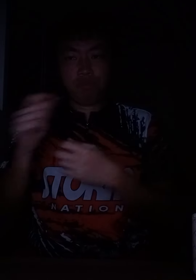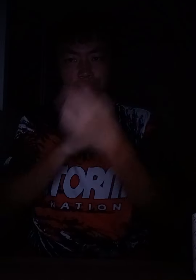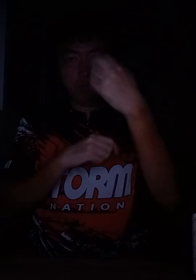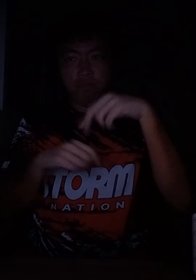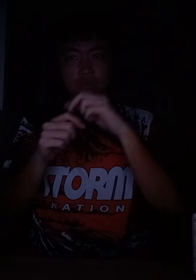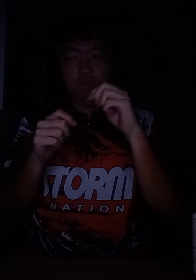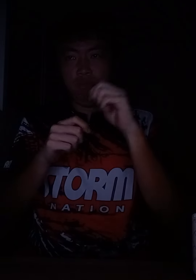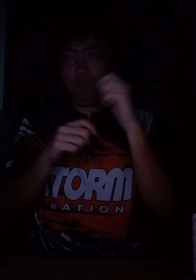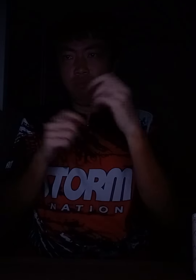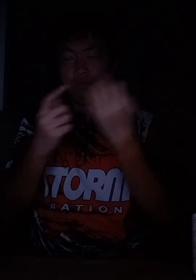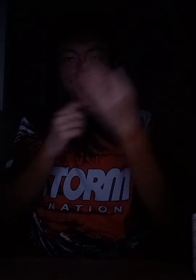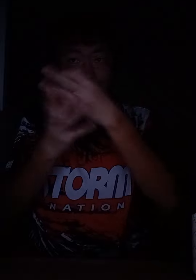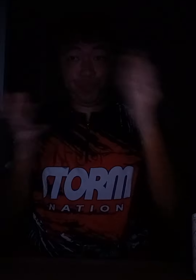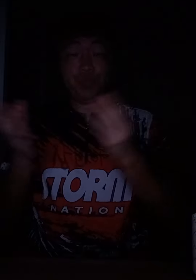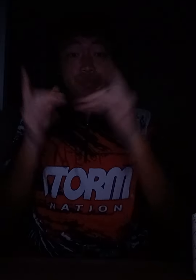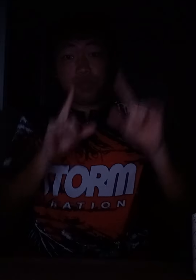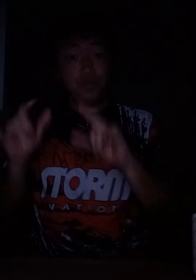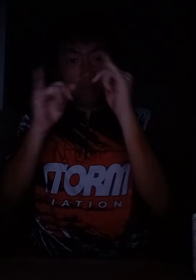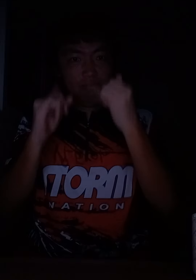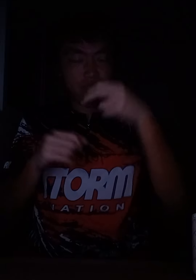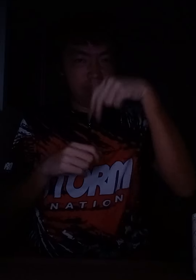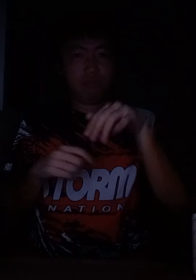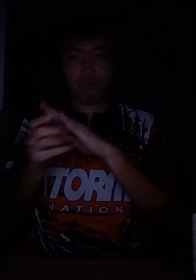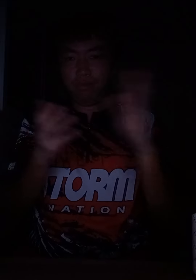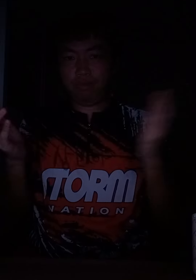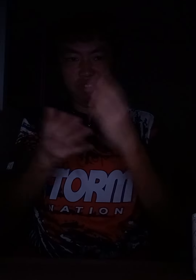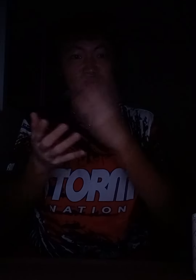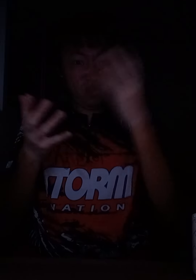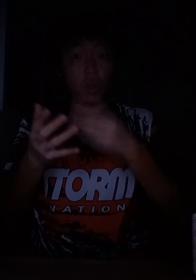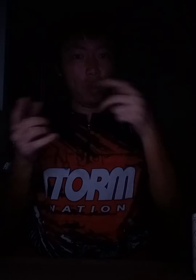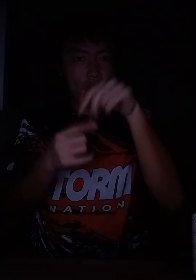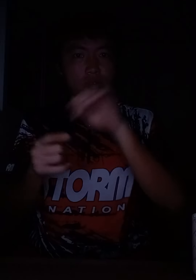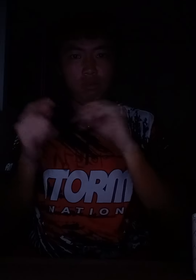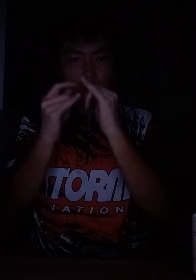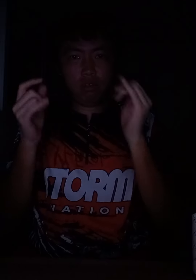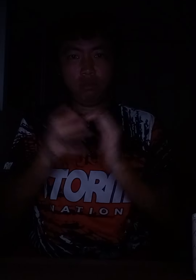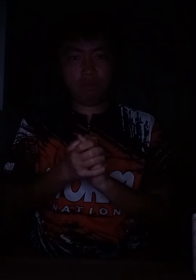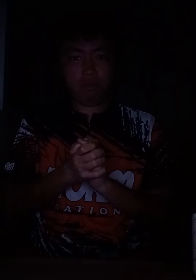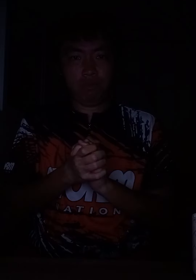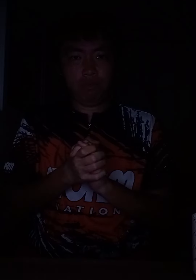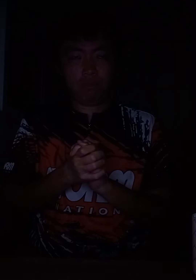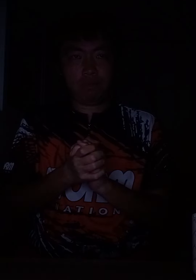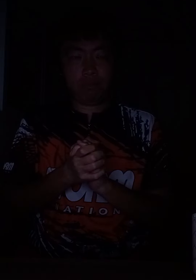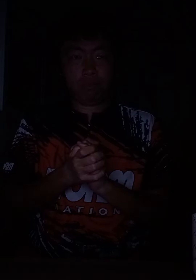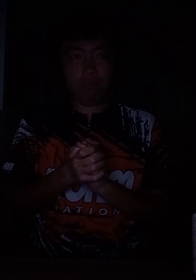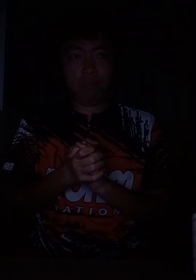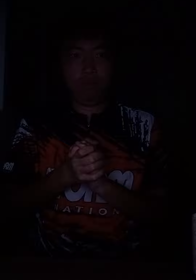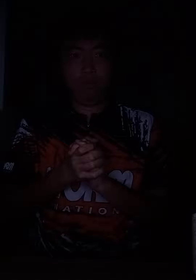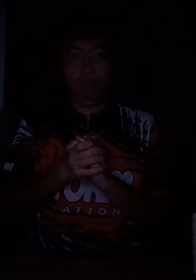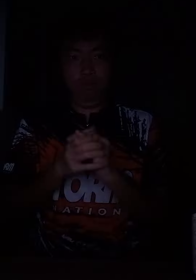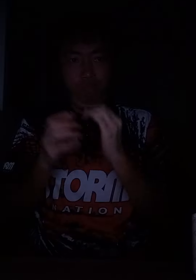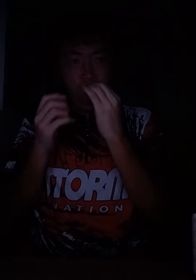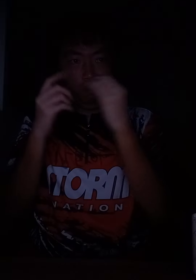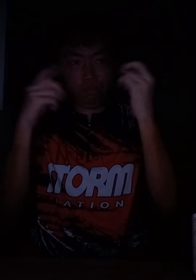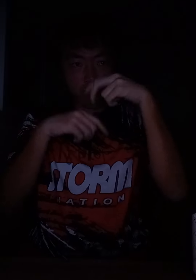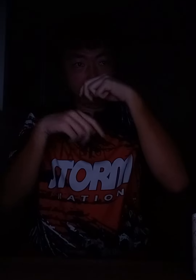승객의 안전에도 큰 위험을 줄 수 있는 만큼 가중 처벌을 받을 수도 있습니다. 운전자를 폭행하거나 협박하게